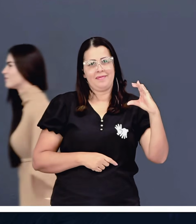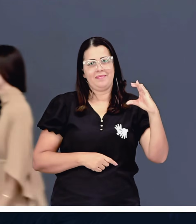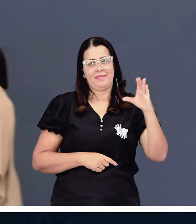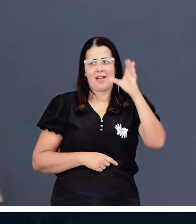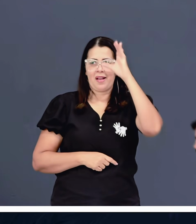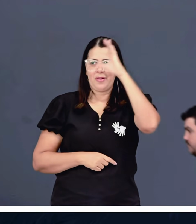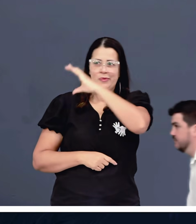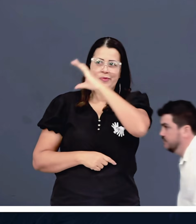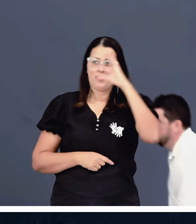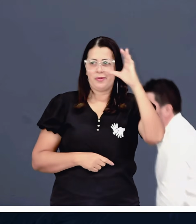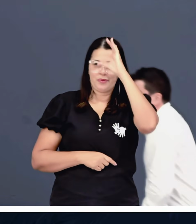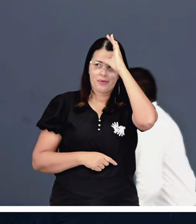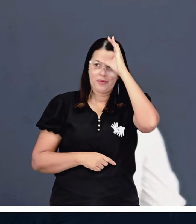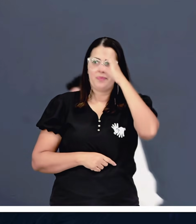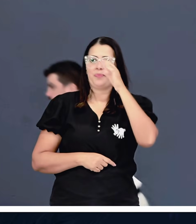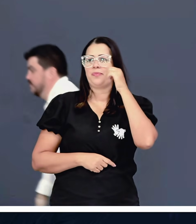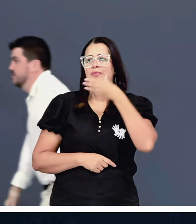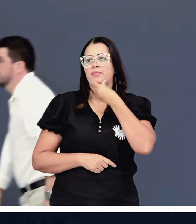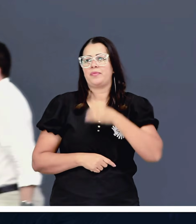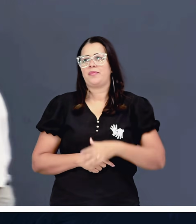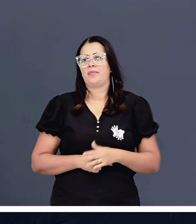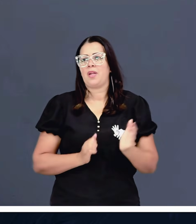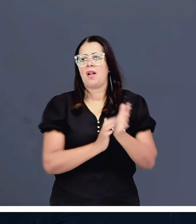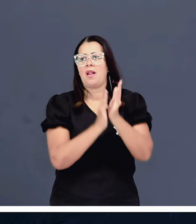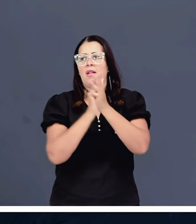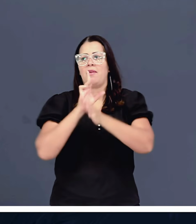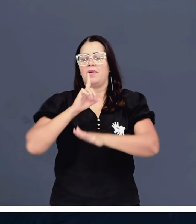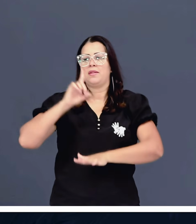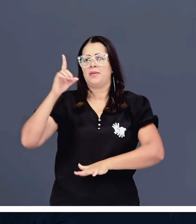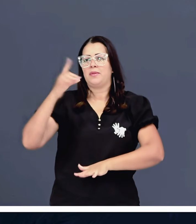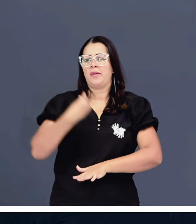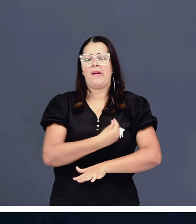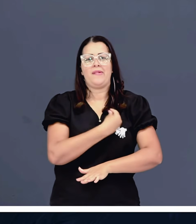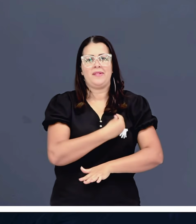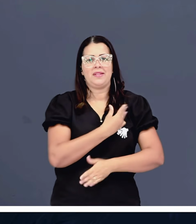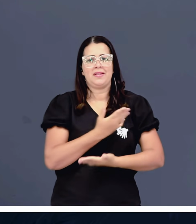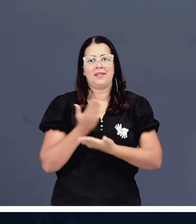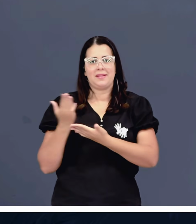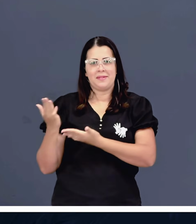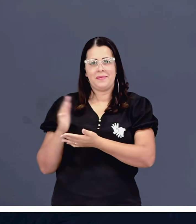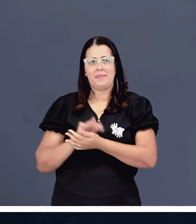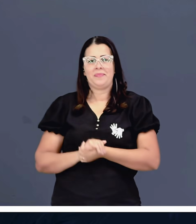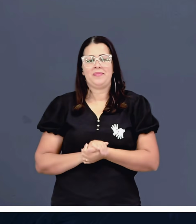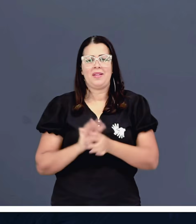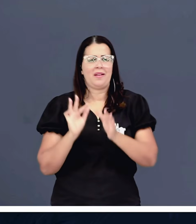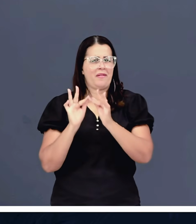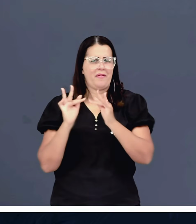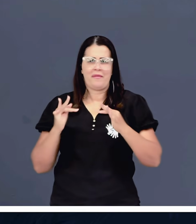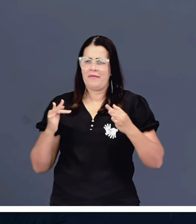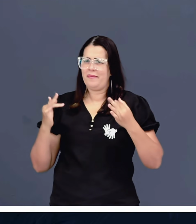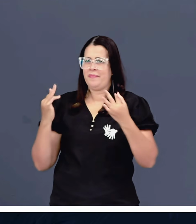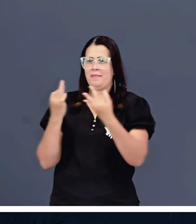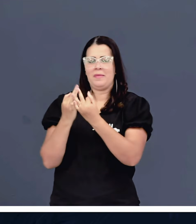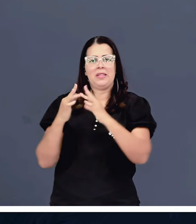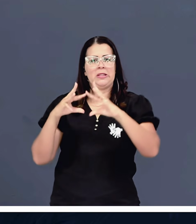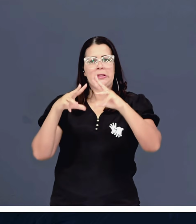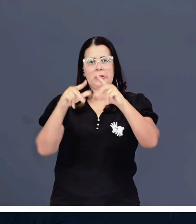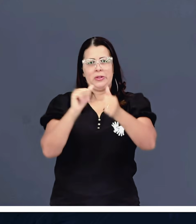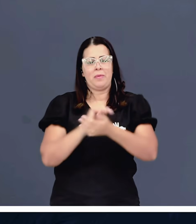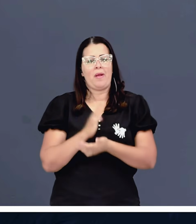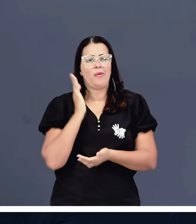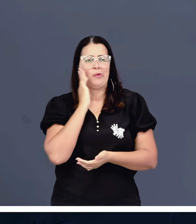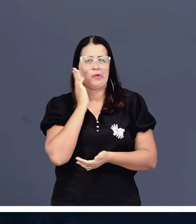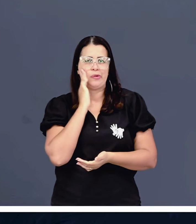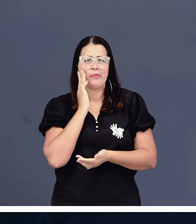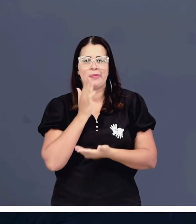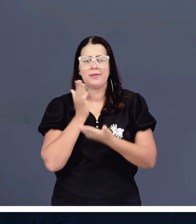tio. Nós louvamos a Deus pela vida da Catiele, do Israel, pelo